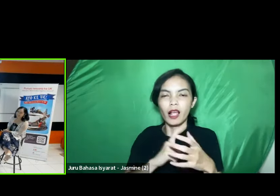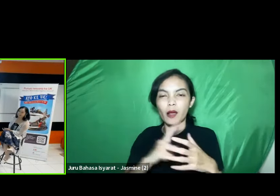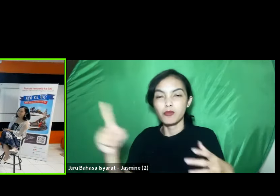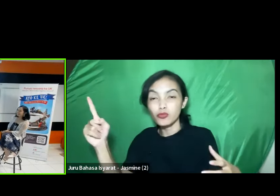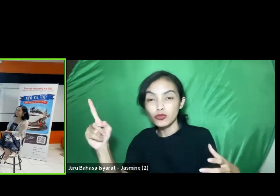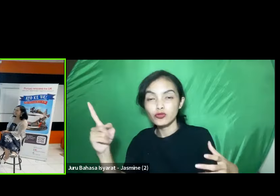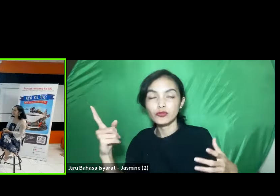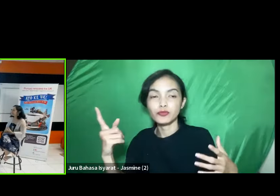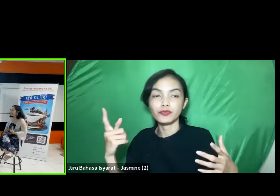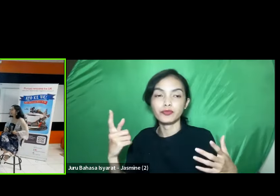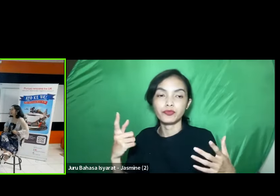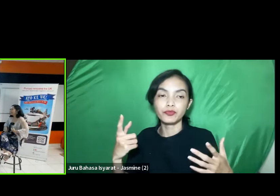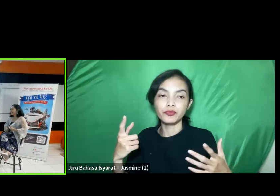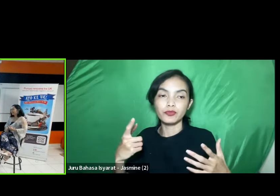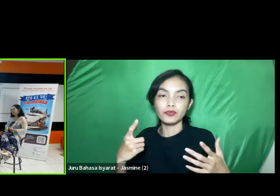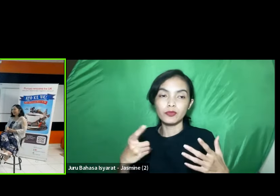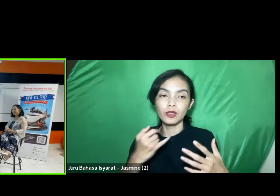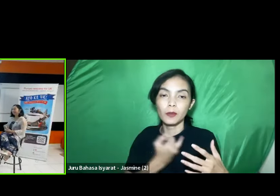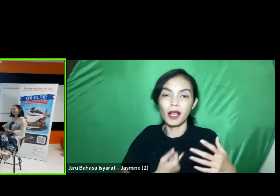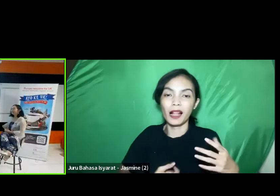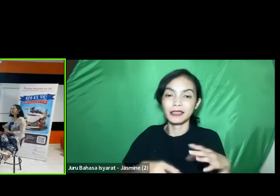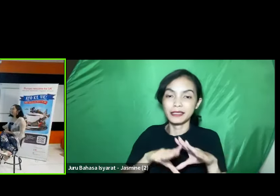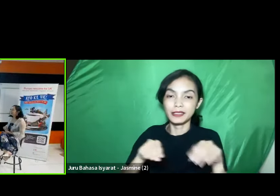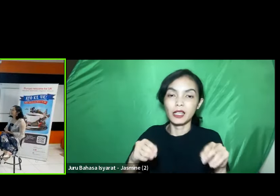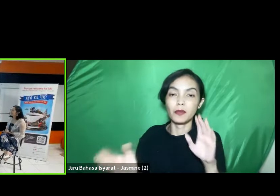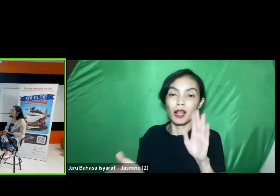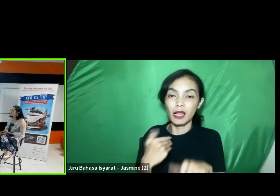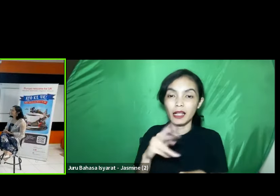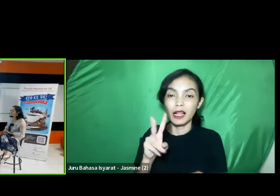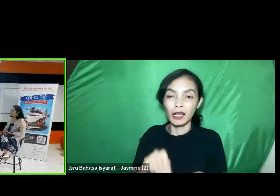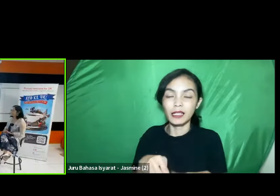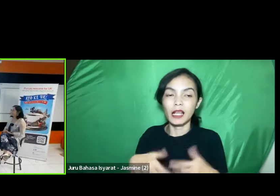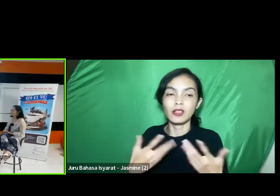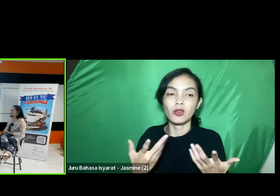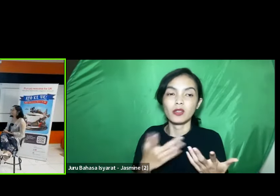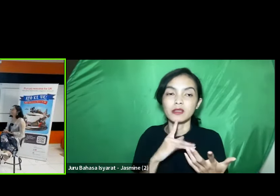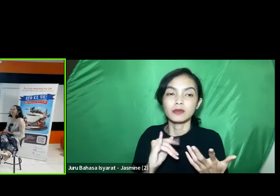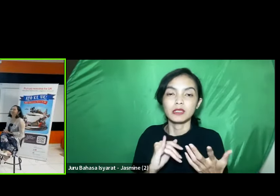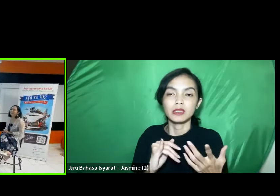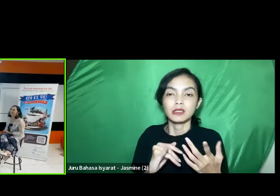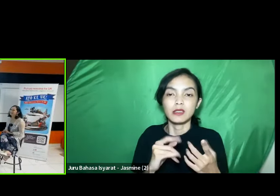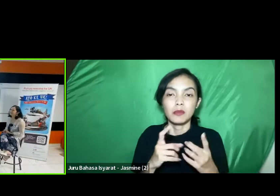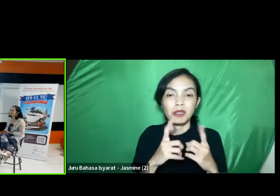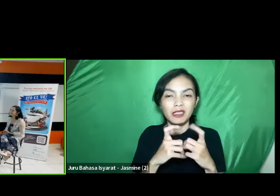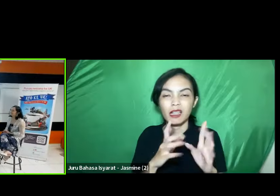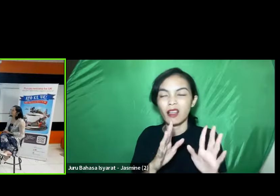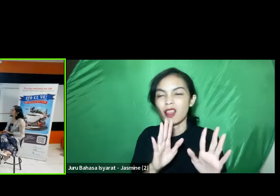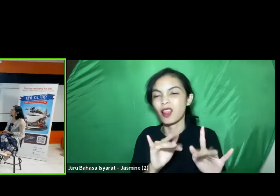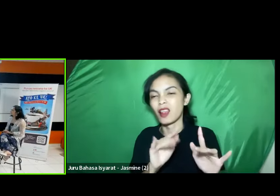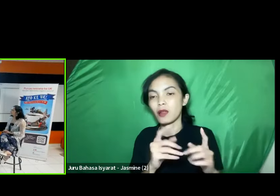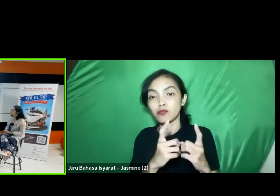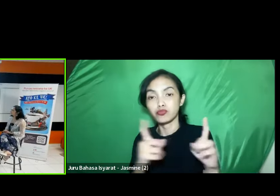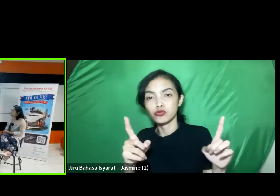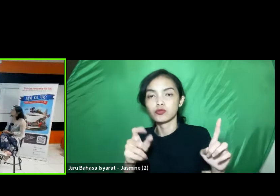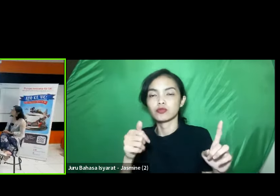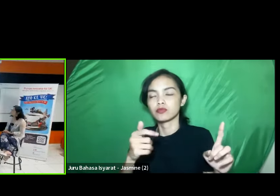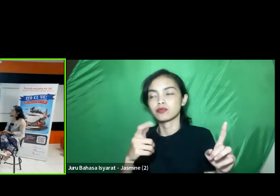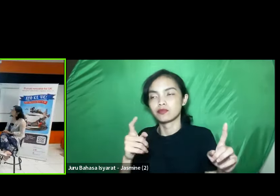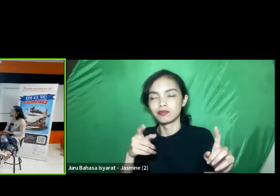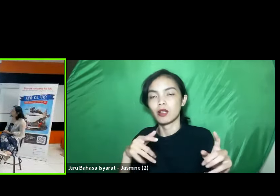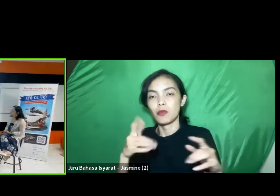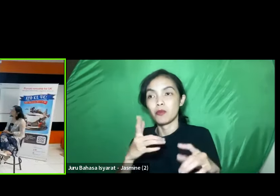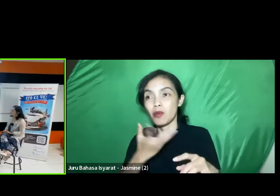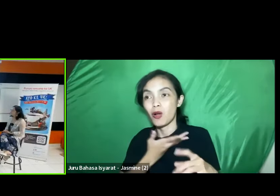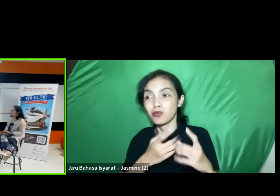apa malas lagi kerja balik lagi gitu ya atau ya putus saj l Biar jauh gitu ya Artinya kalau teman-teman